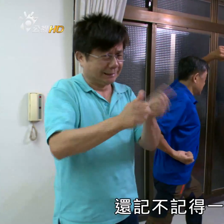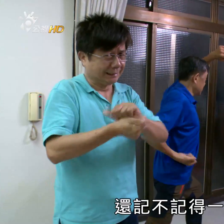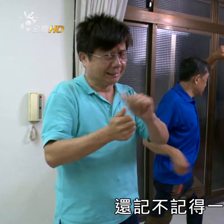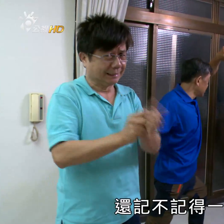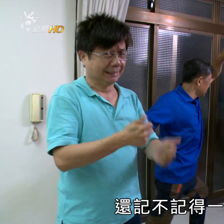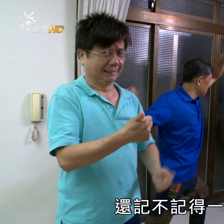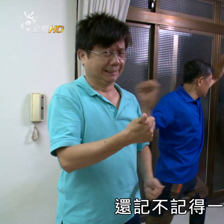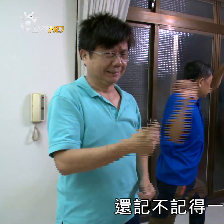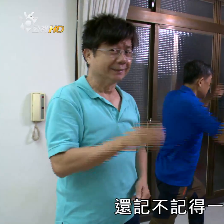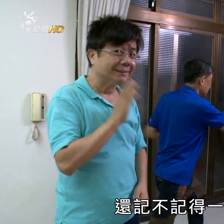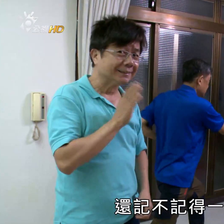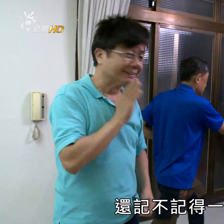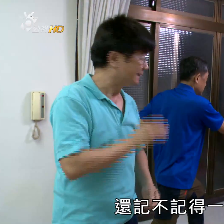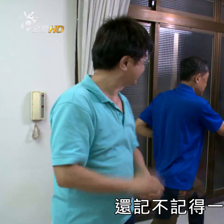不记得一些招式啊。